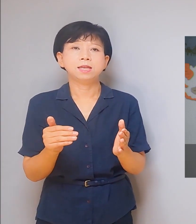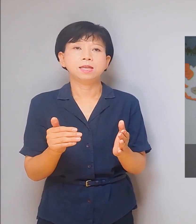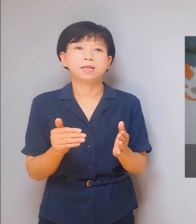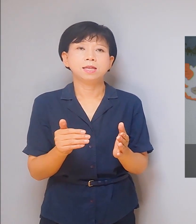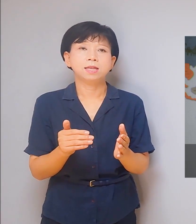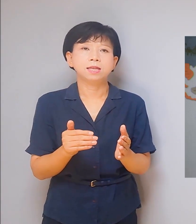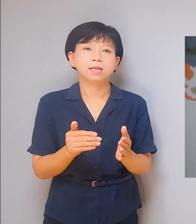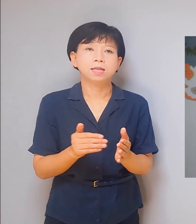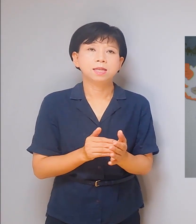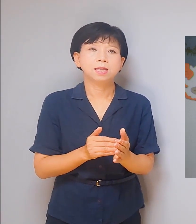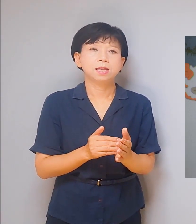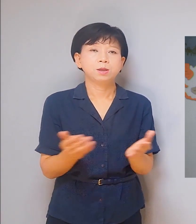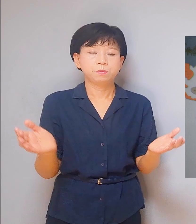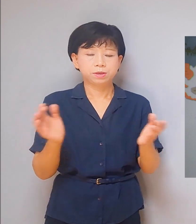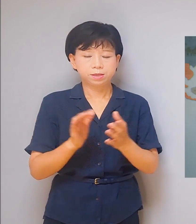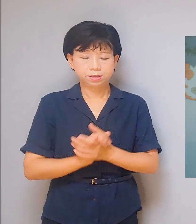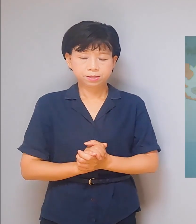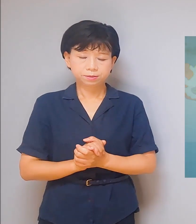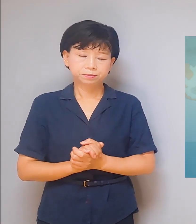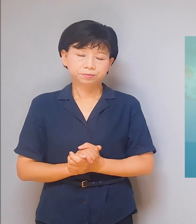하셨네.